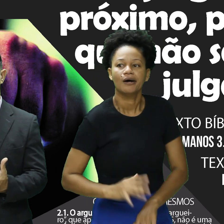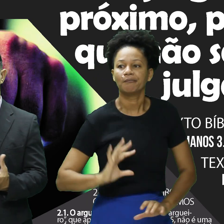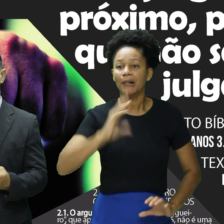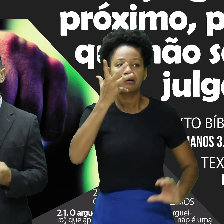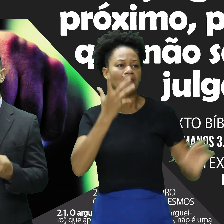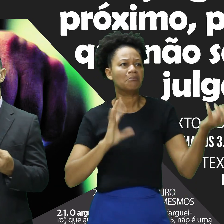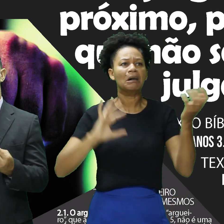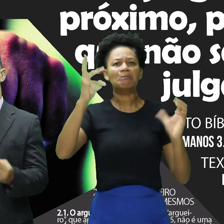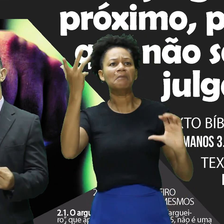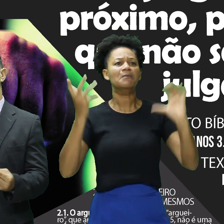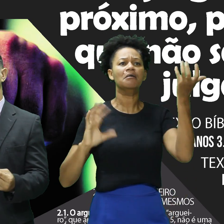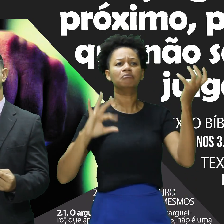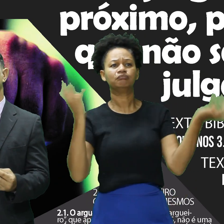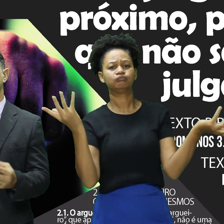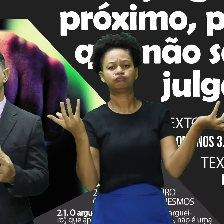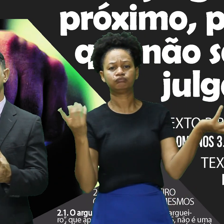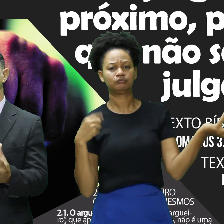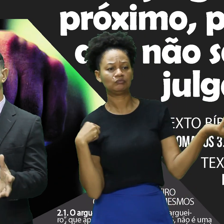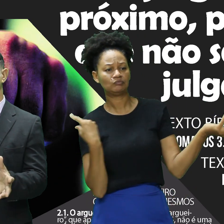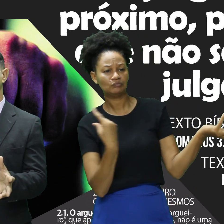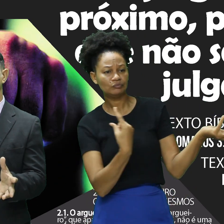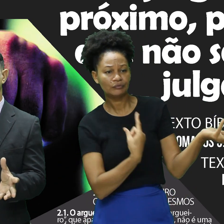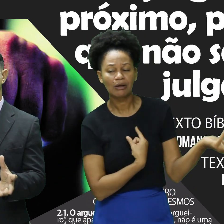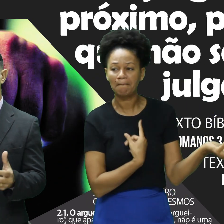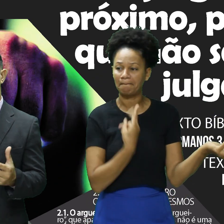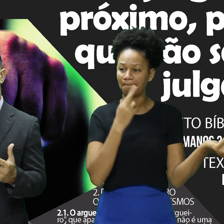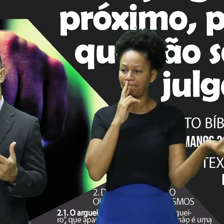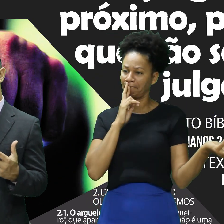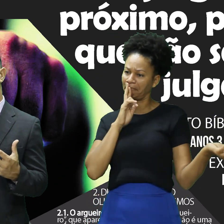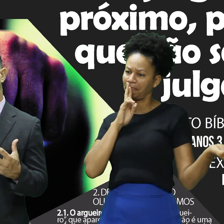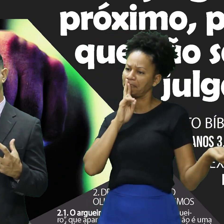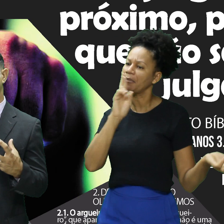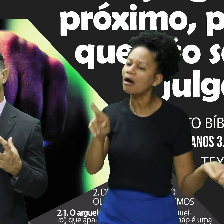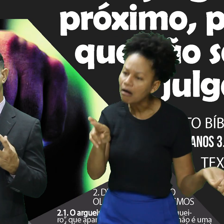envolve, termina nós respondendo,